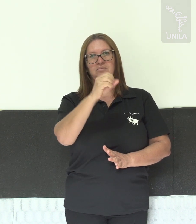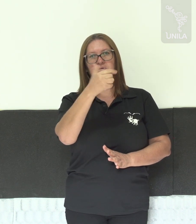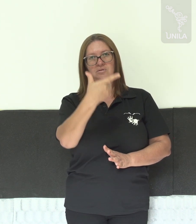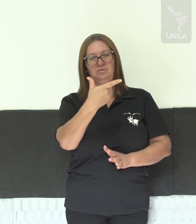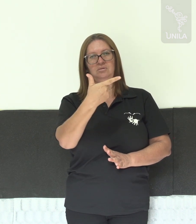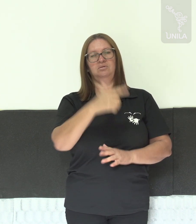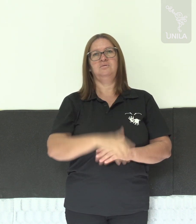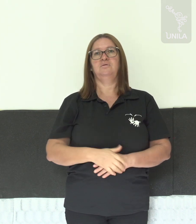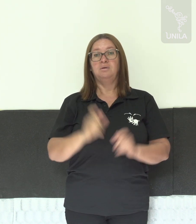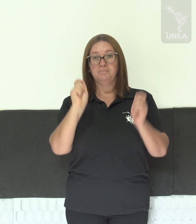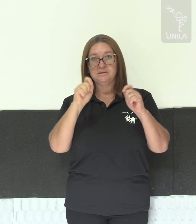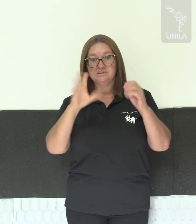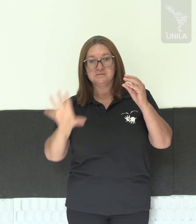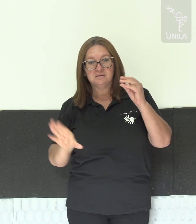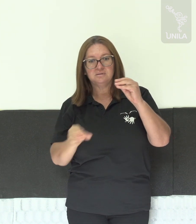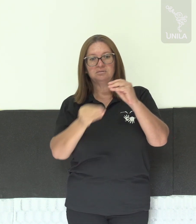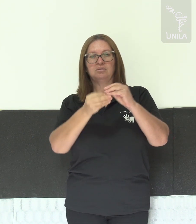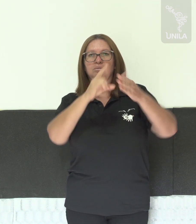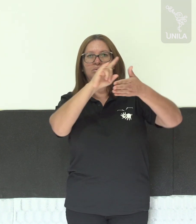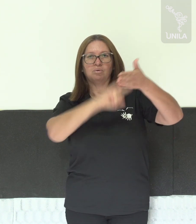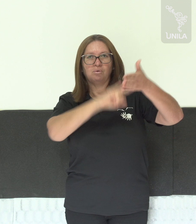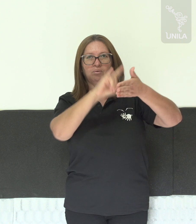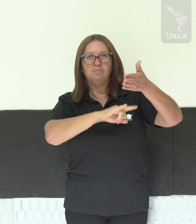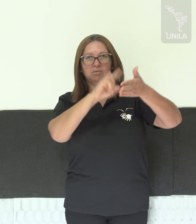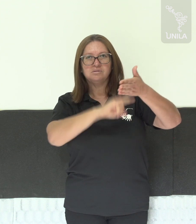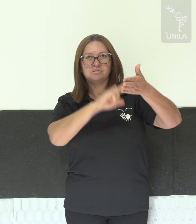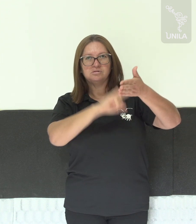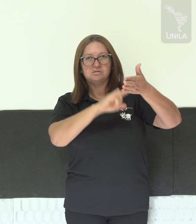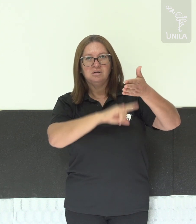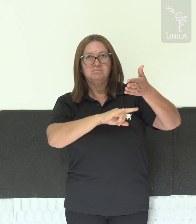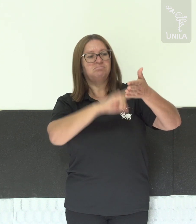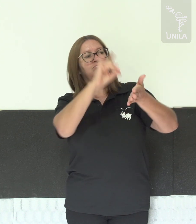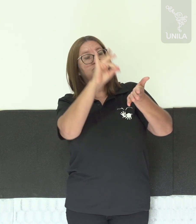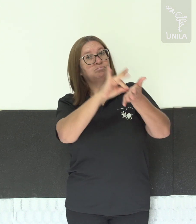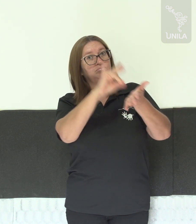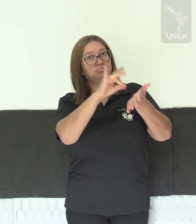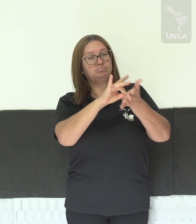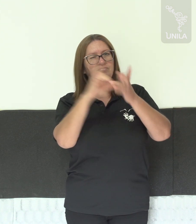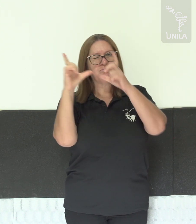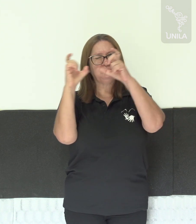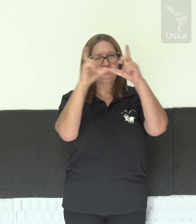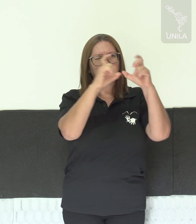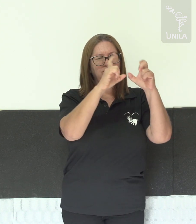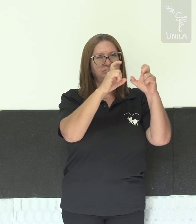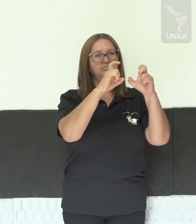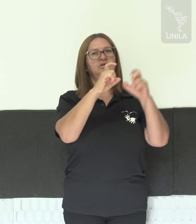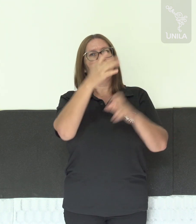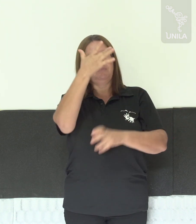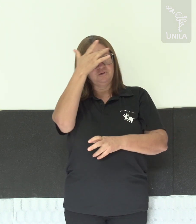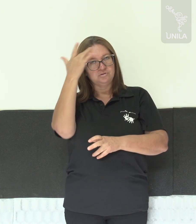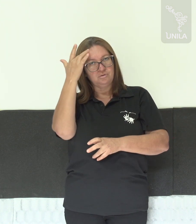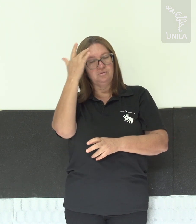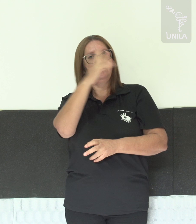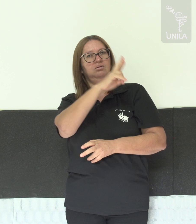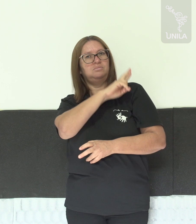10.406/2002, deverá anexar documento de identificação oficial com foto de seu representante